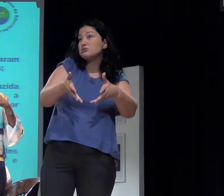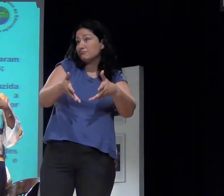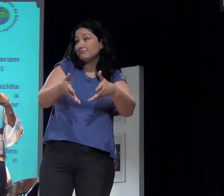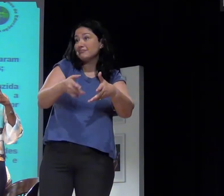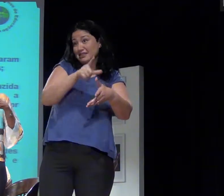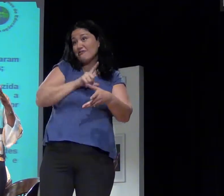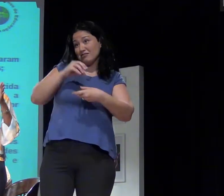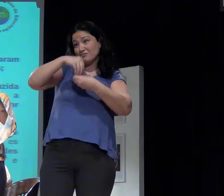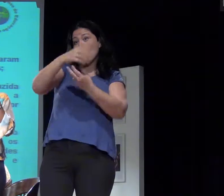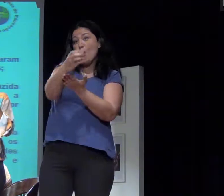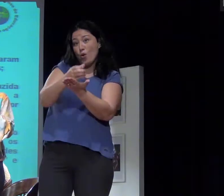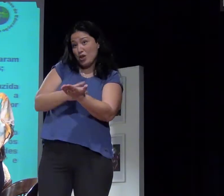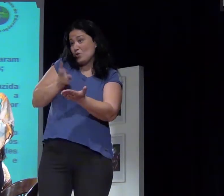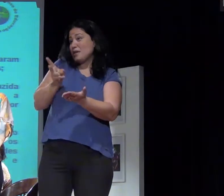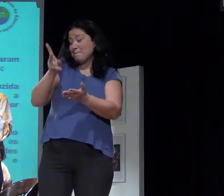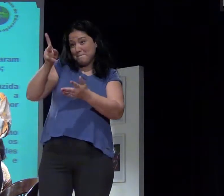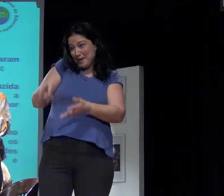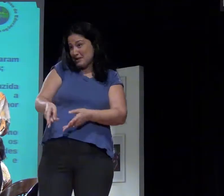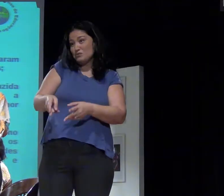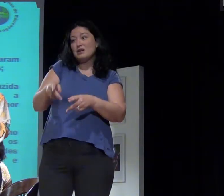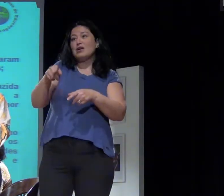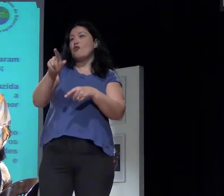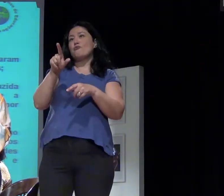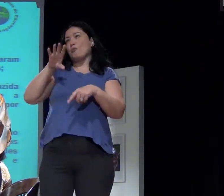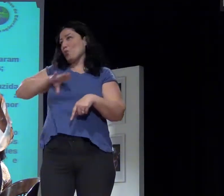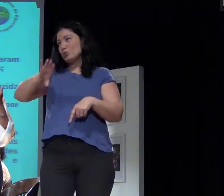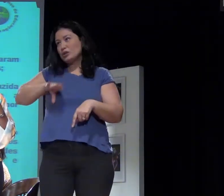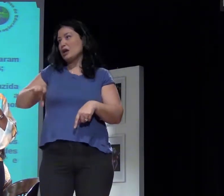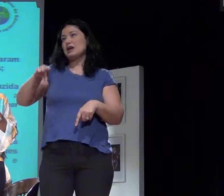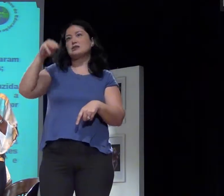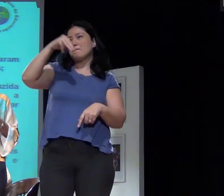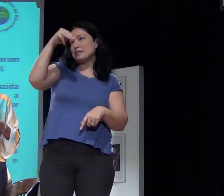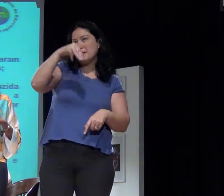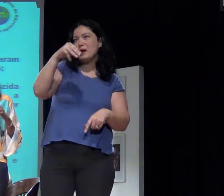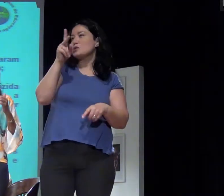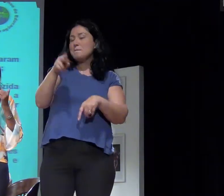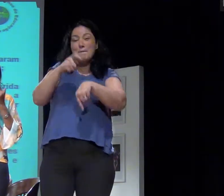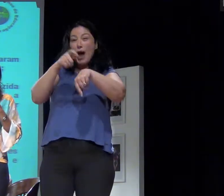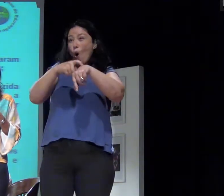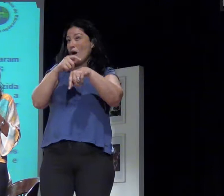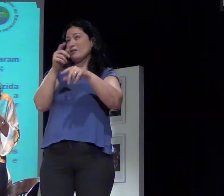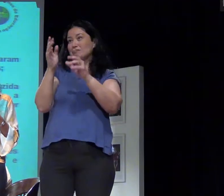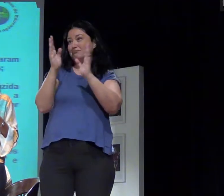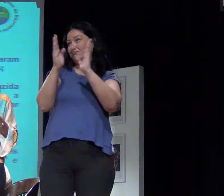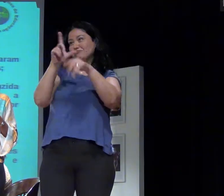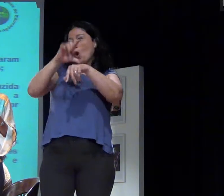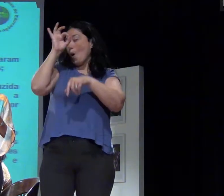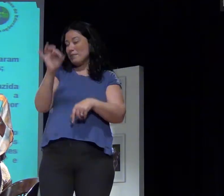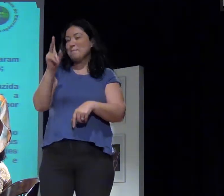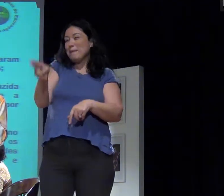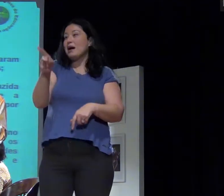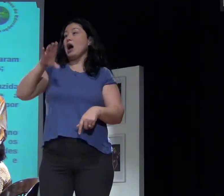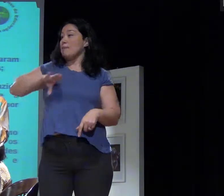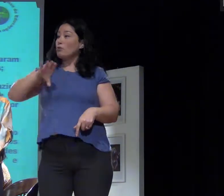que faz parte do currículo da mesma forma que faz português, então a mesma carga horária de português é a mesma carga horária de Libras,